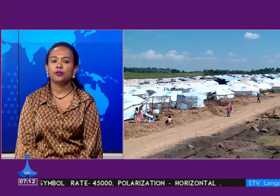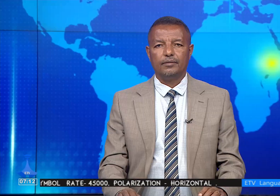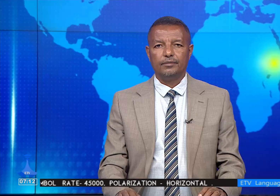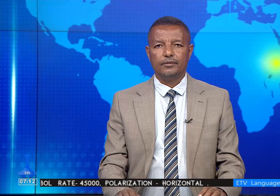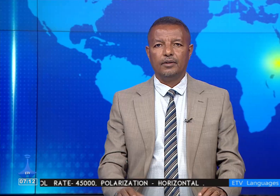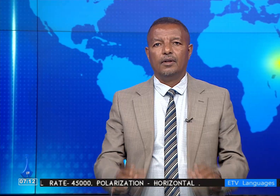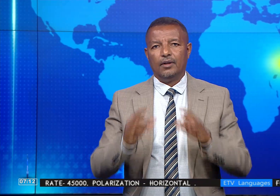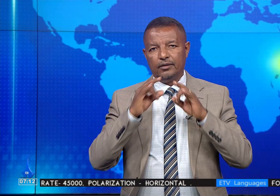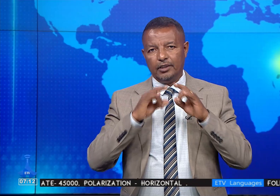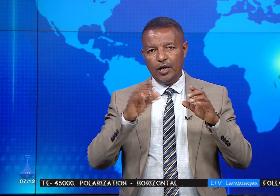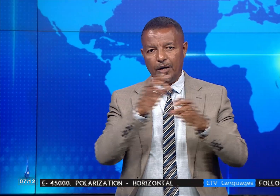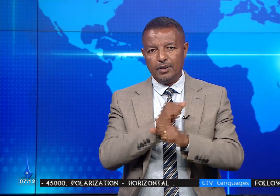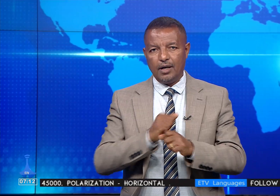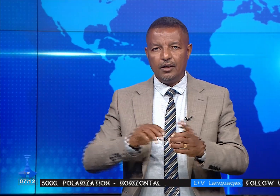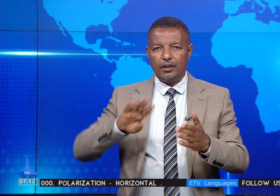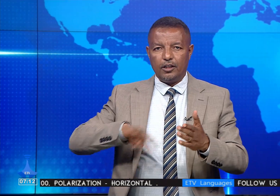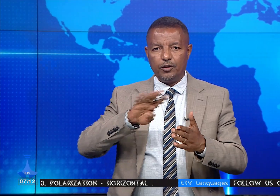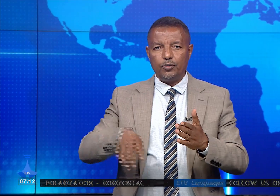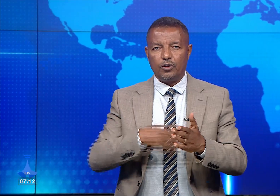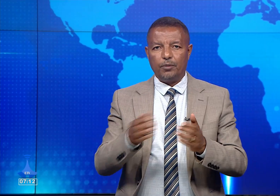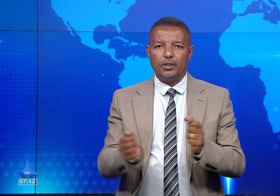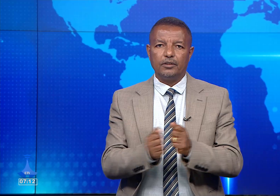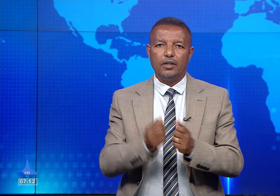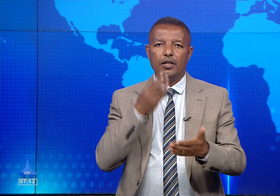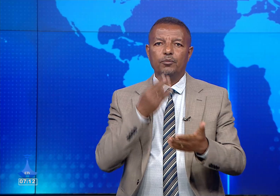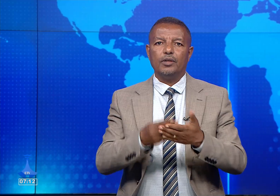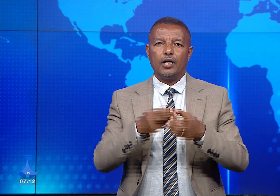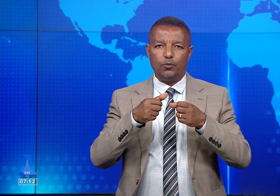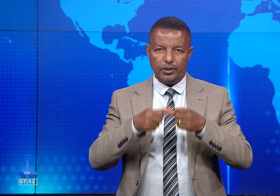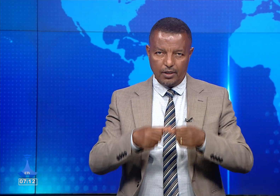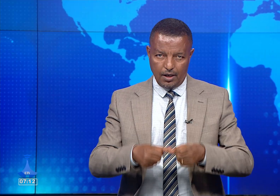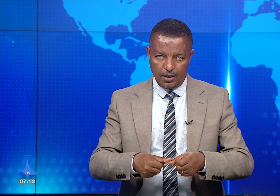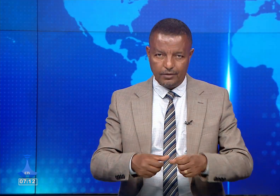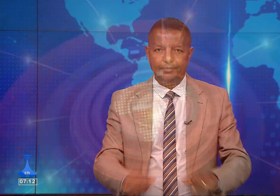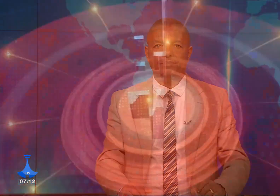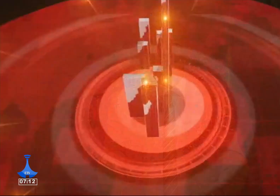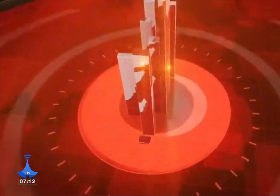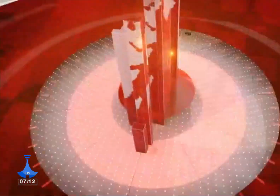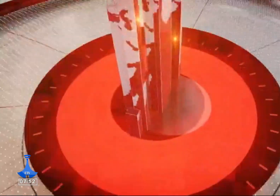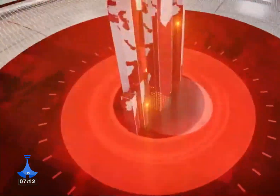ዜናው አበቃ። ከቀሪ ፕሮግራሞቻችን ጋር መልካም ቆይታ